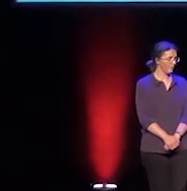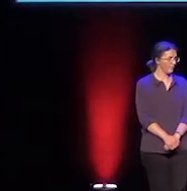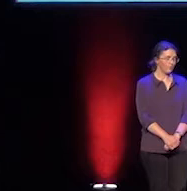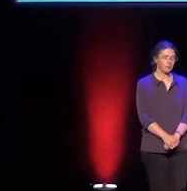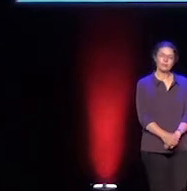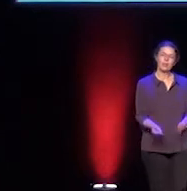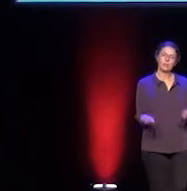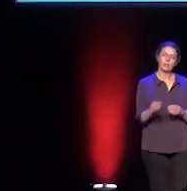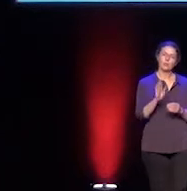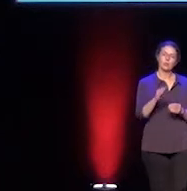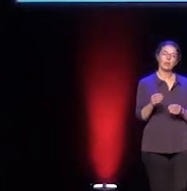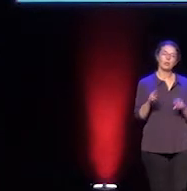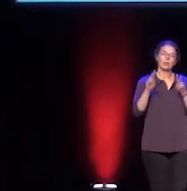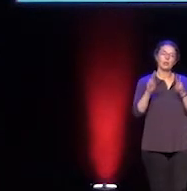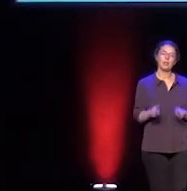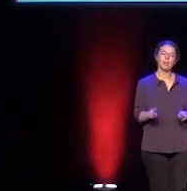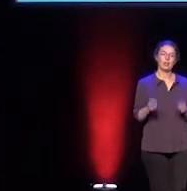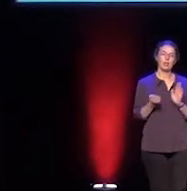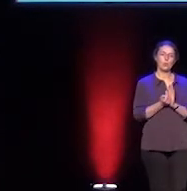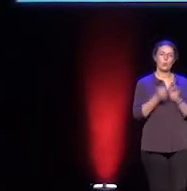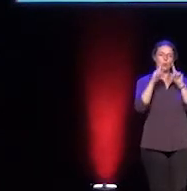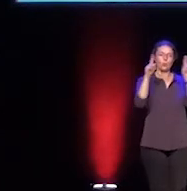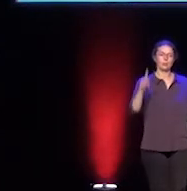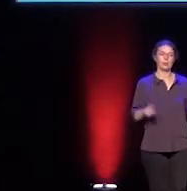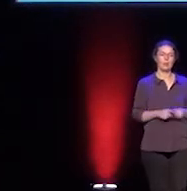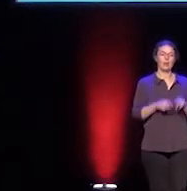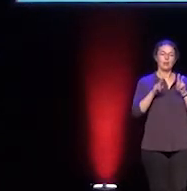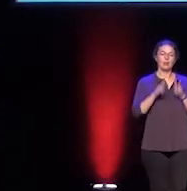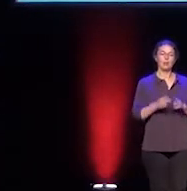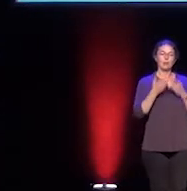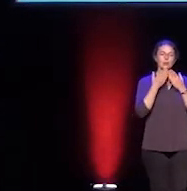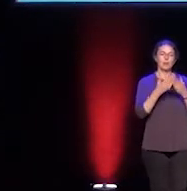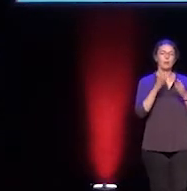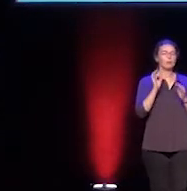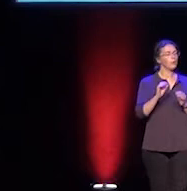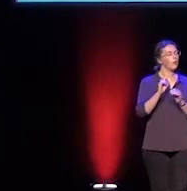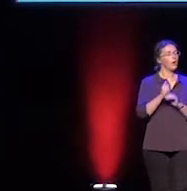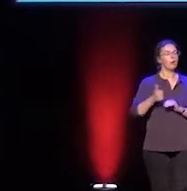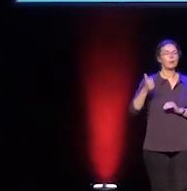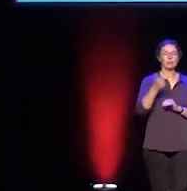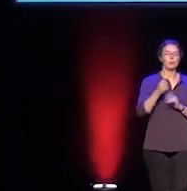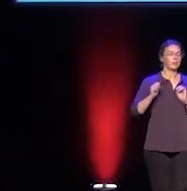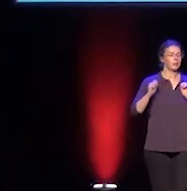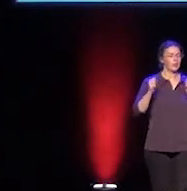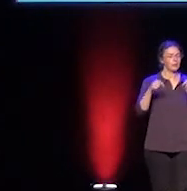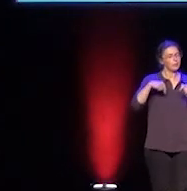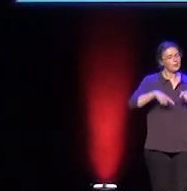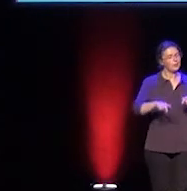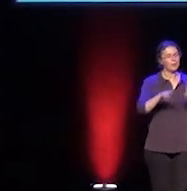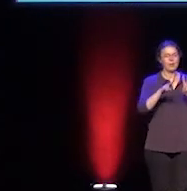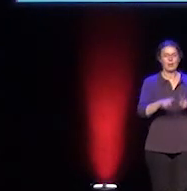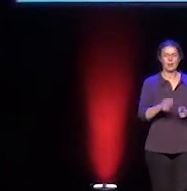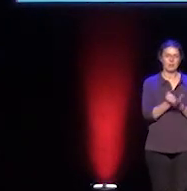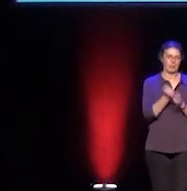Dazu gehört dann die Ehrenurkunde in Würdigung und Dankbarkeit für außergewöhnliches Engagement in der